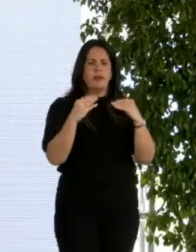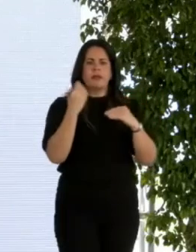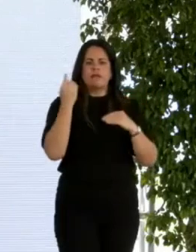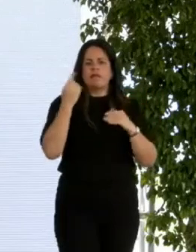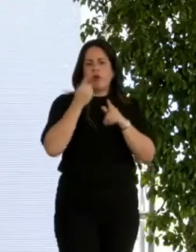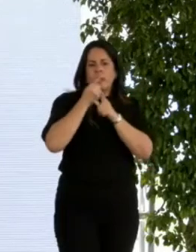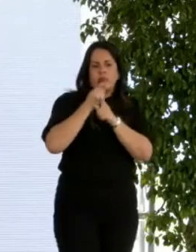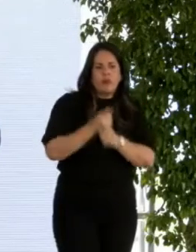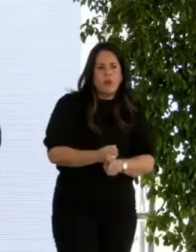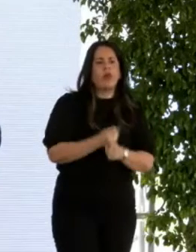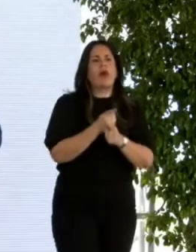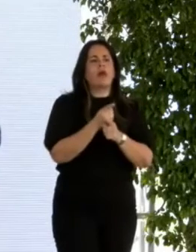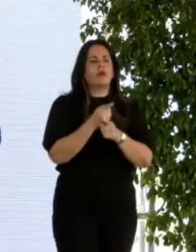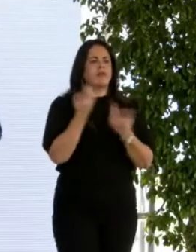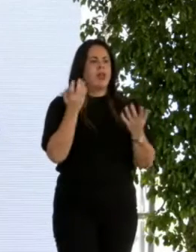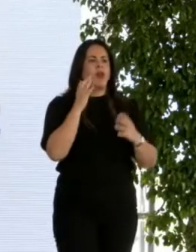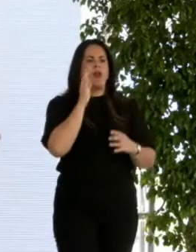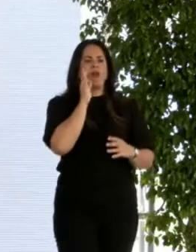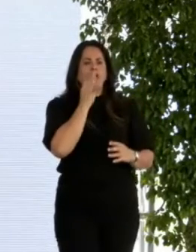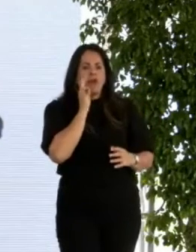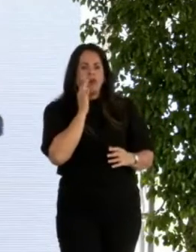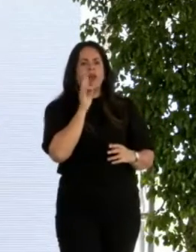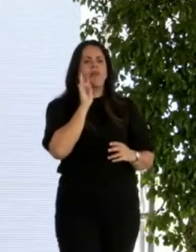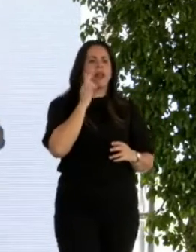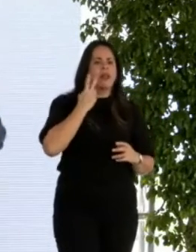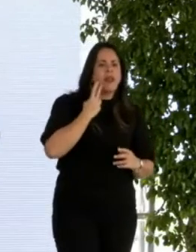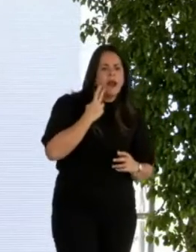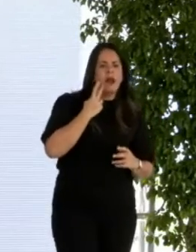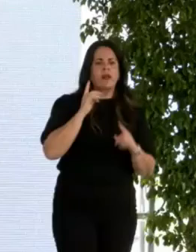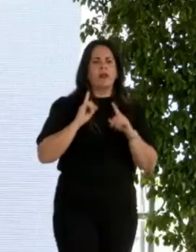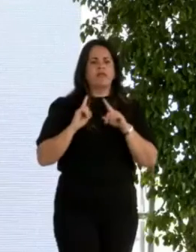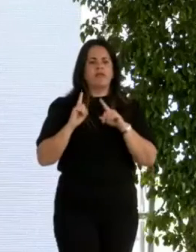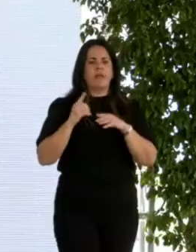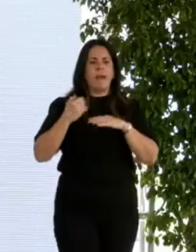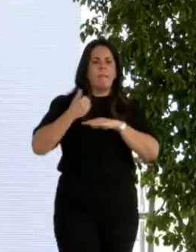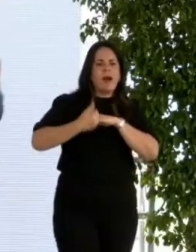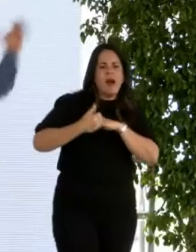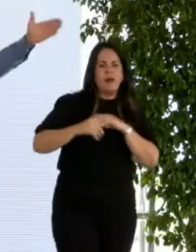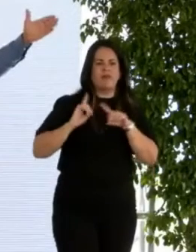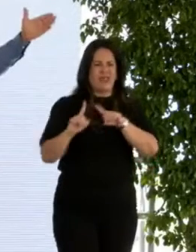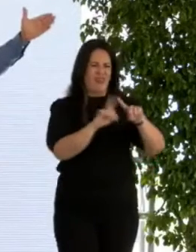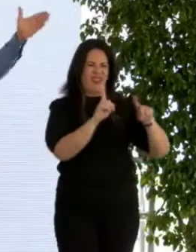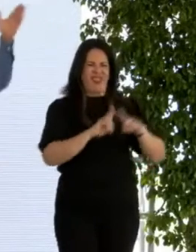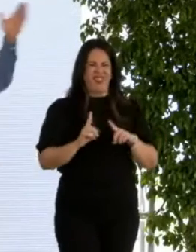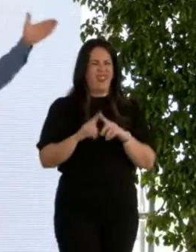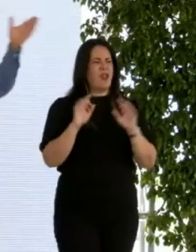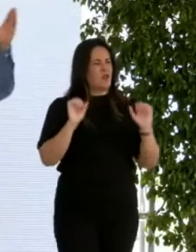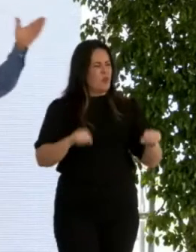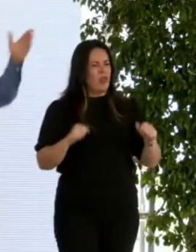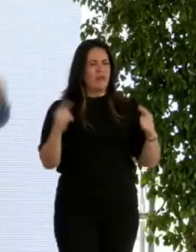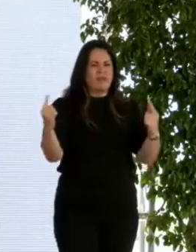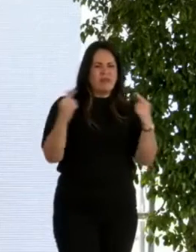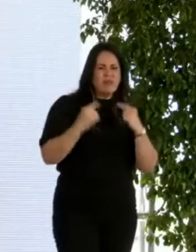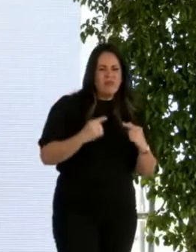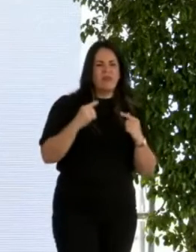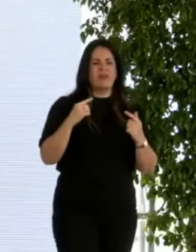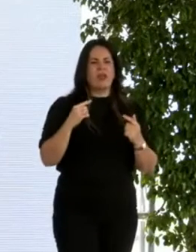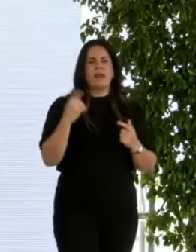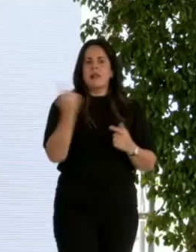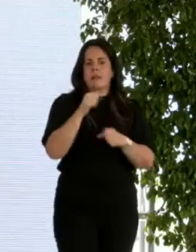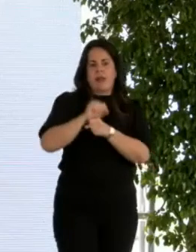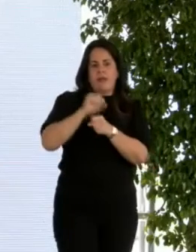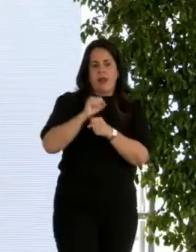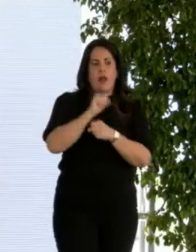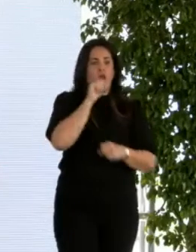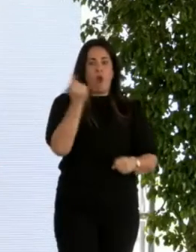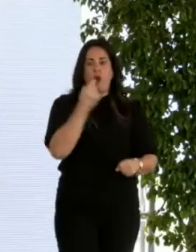con frutas, vegetales, panes, artesanía. Vas a poder comer diferentes cosas aquí todo el tiempo operando, no solamente para el